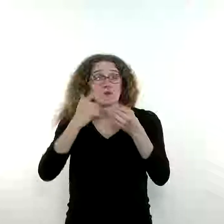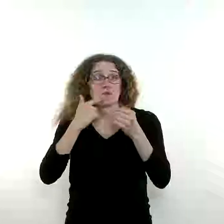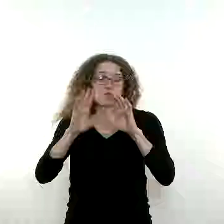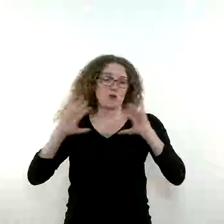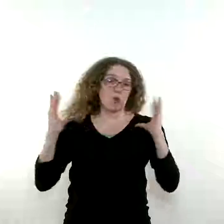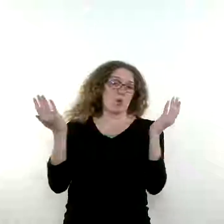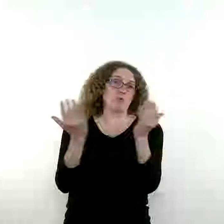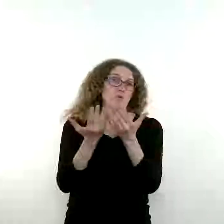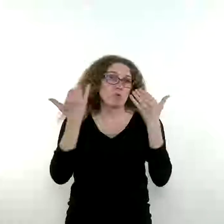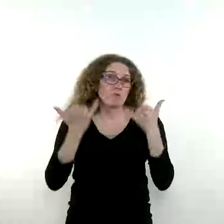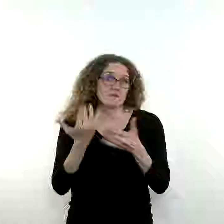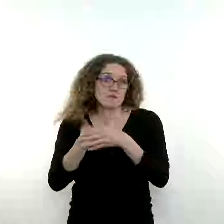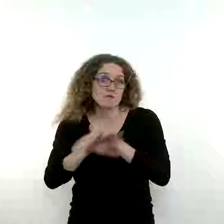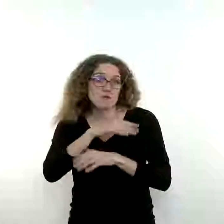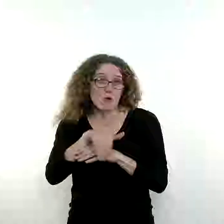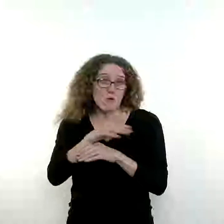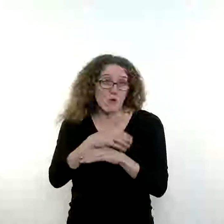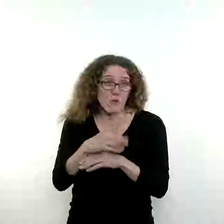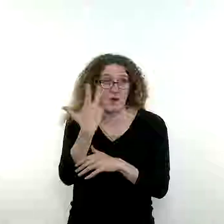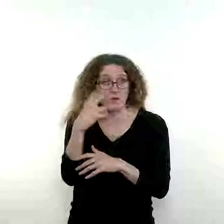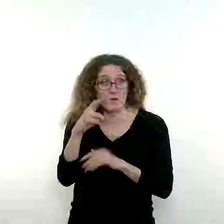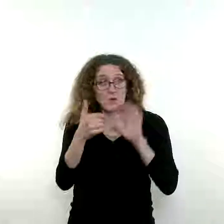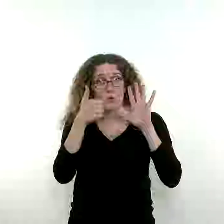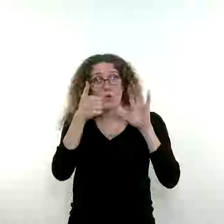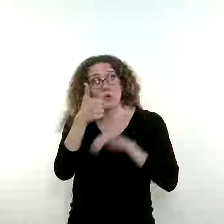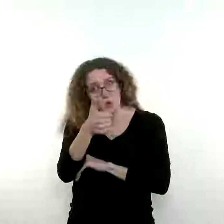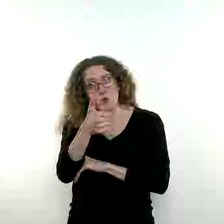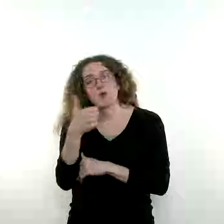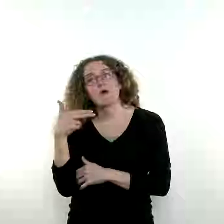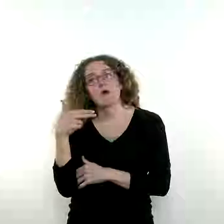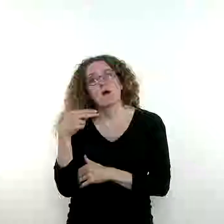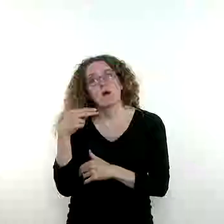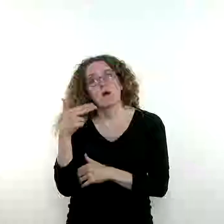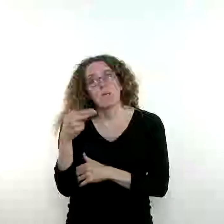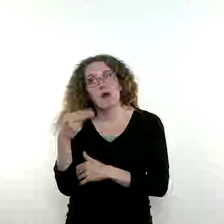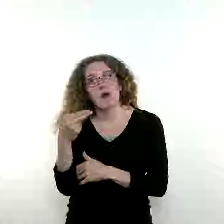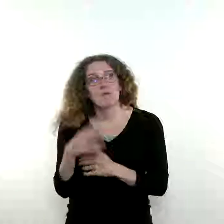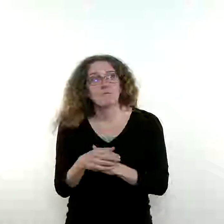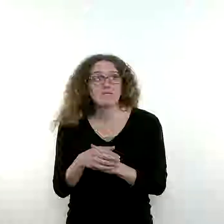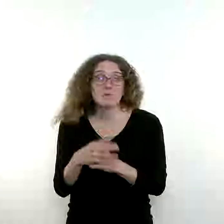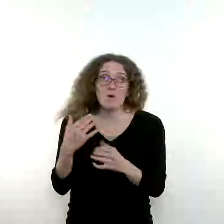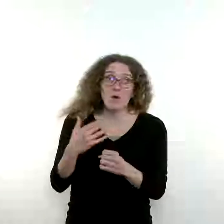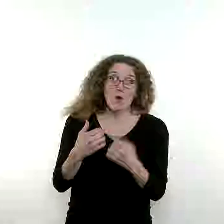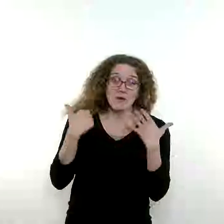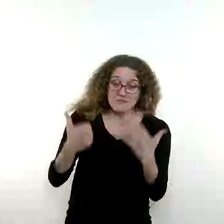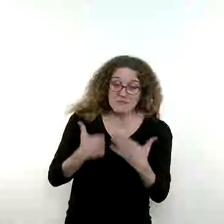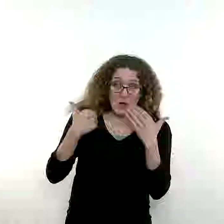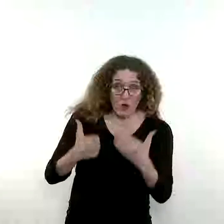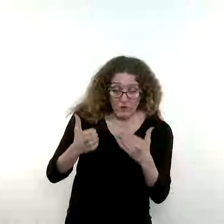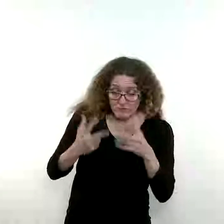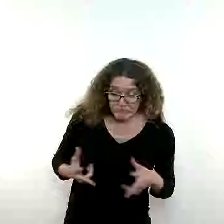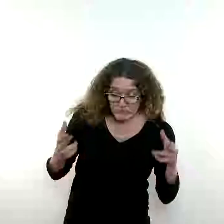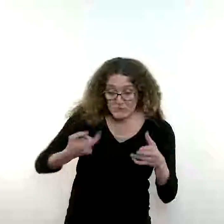commandées au niveau du centre de supervision urbaine à 301 caméras. Donc en un mandat, Monsieur le maire, nous aurons doublé le nombre de